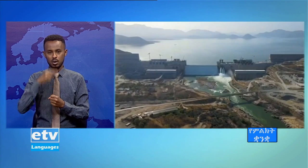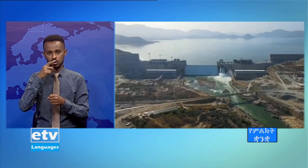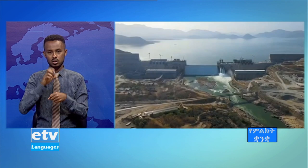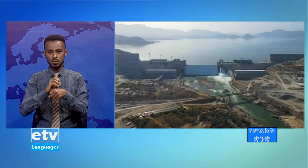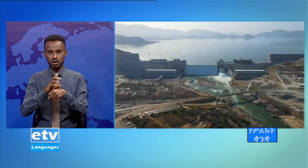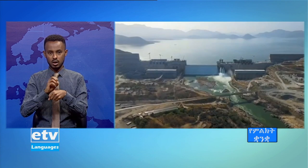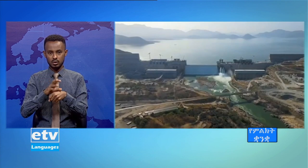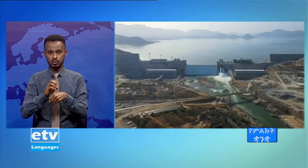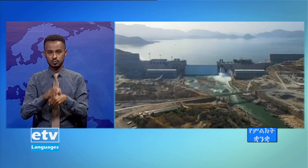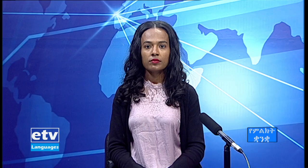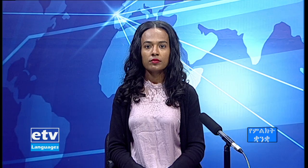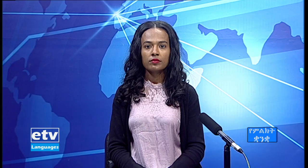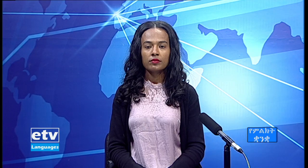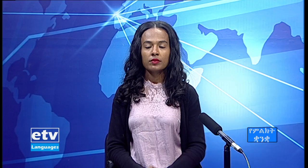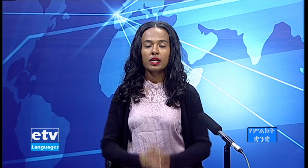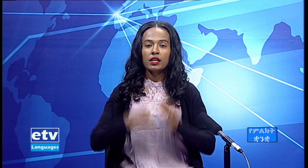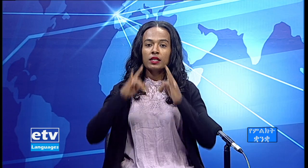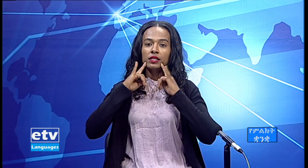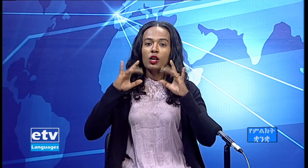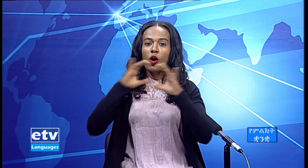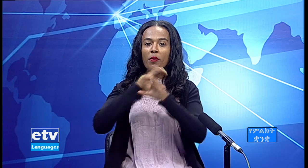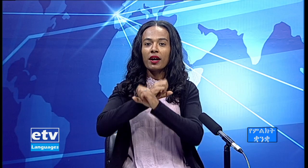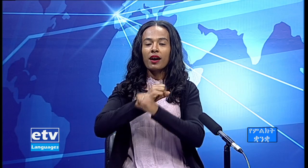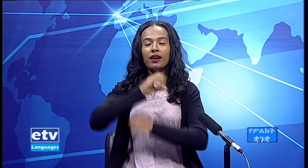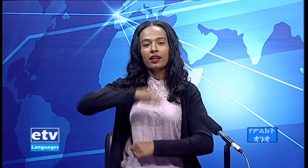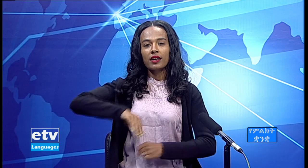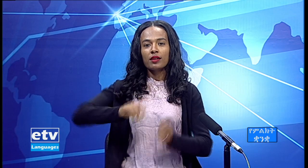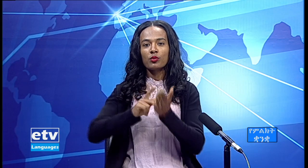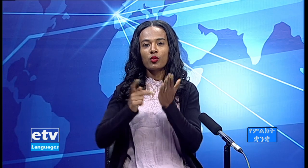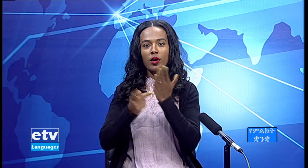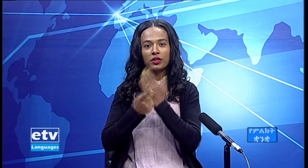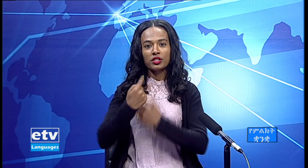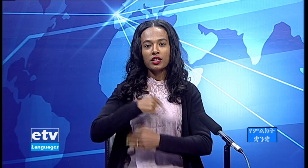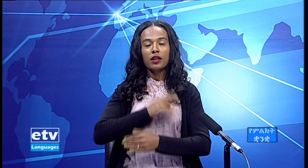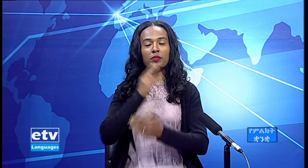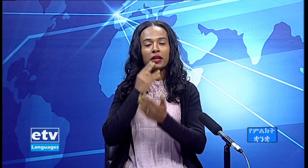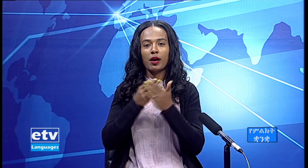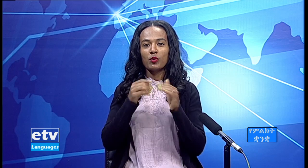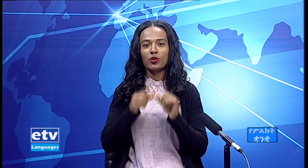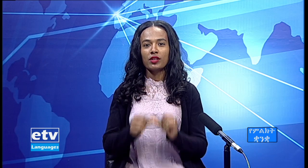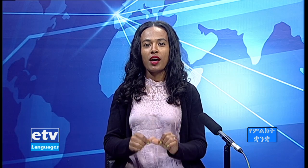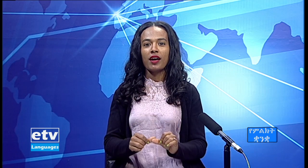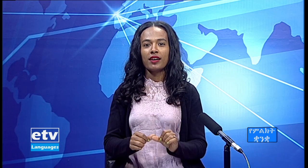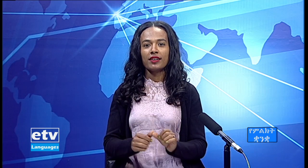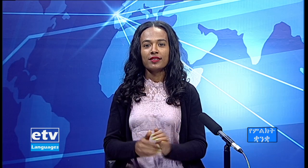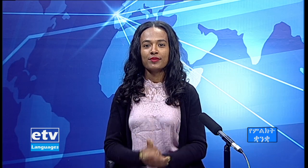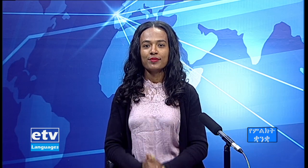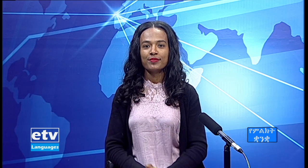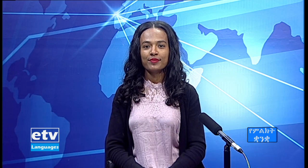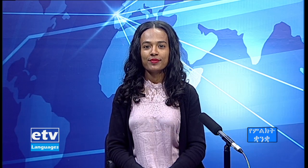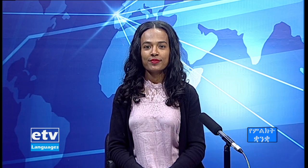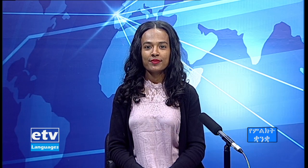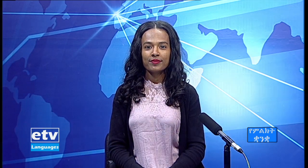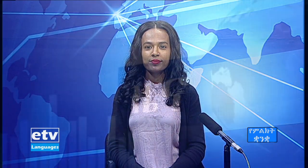ይመክራል። ዜናው አበቃ። ከቀሪ ፕሮግራማችን ጋር መልካም ቆይታ።